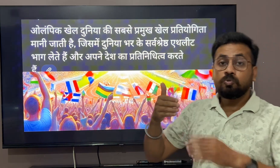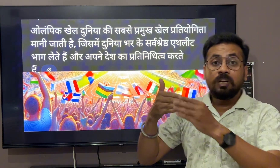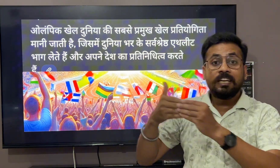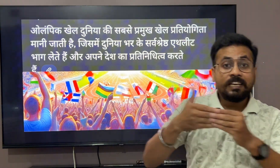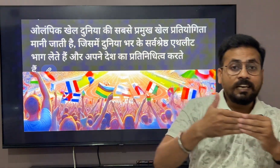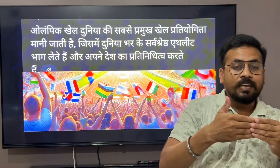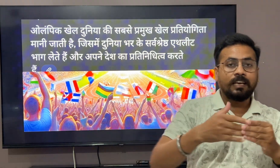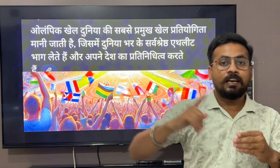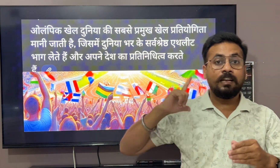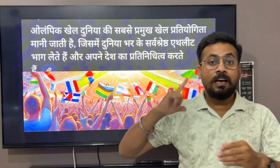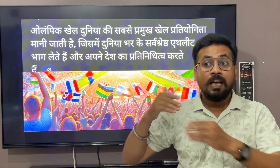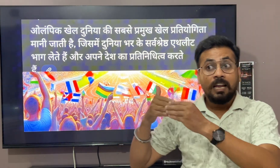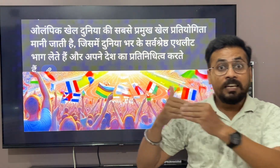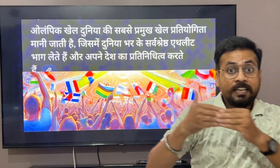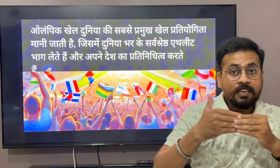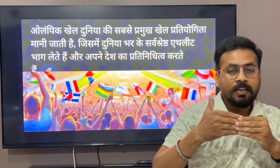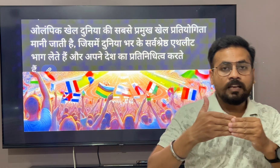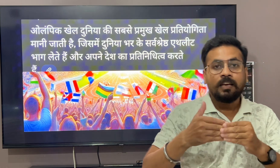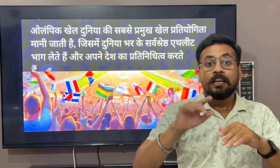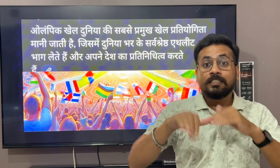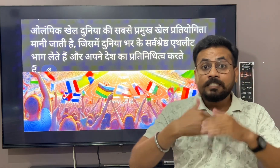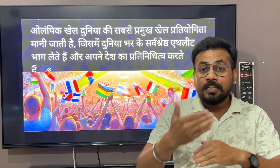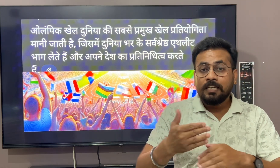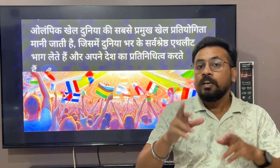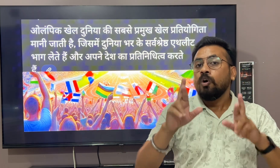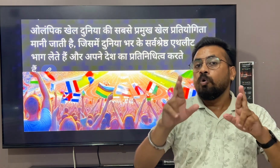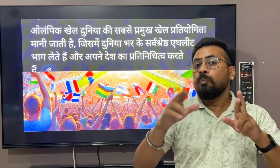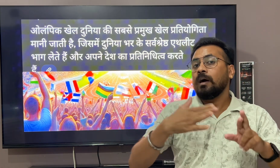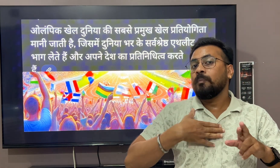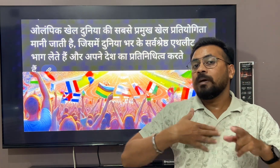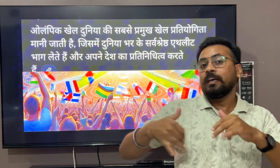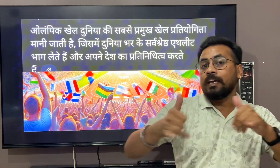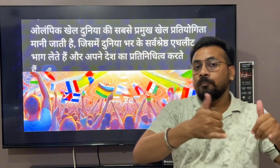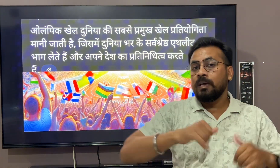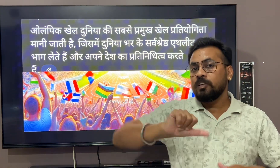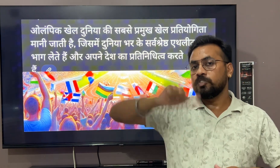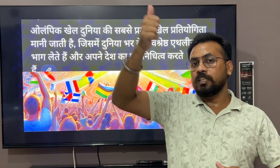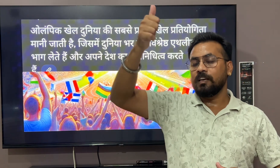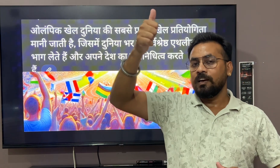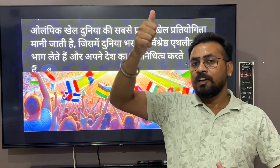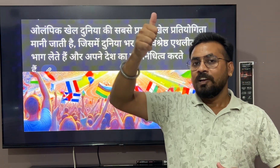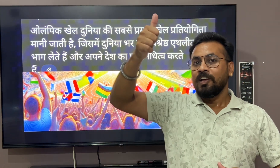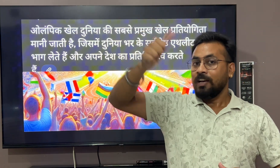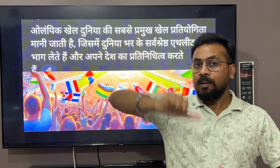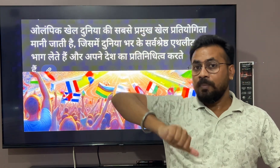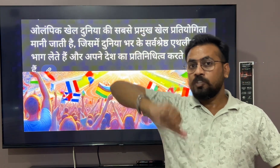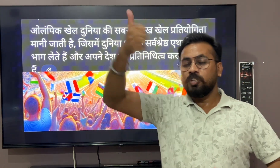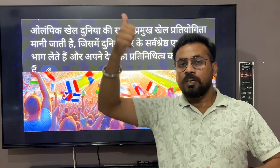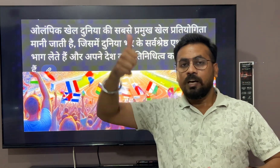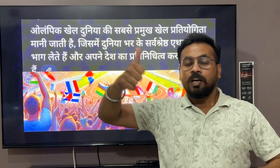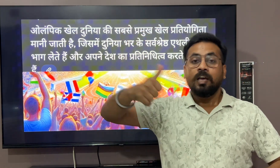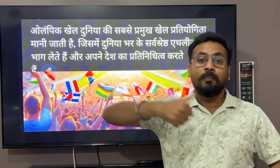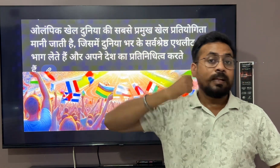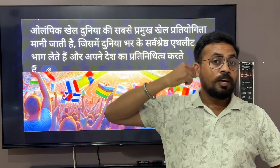लीड करेंगे, है ना, लीड करेंगे, जिससे कि वो अगर मैंने गेम में जीत गया, है ना, मैंने जीत गया, मैंने